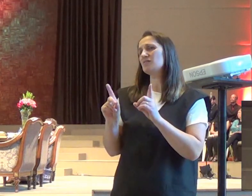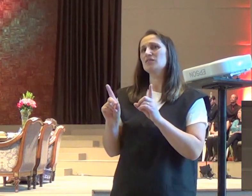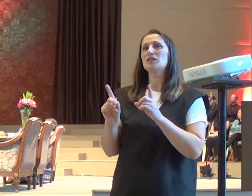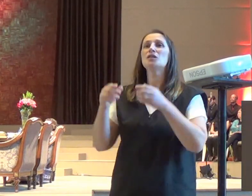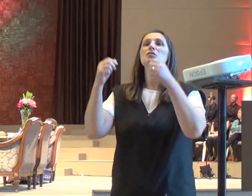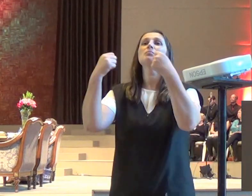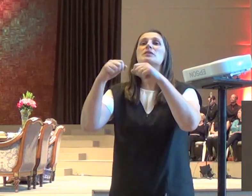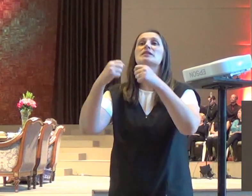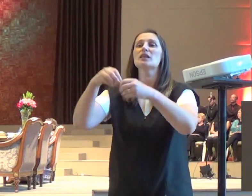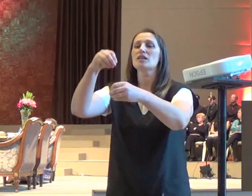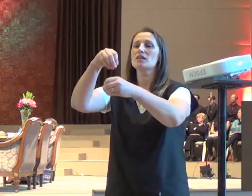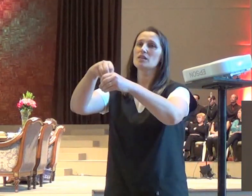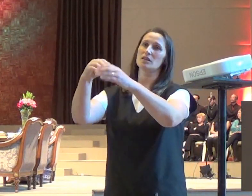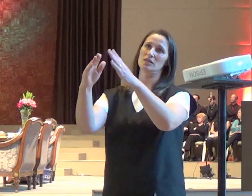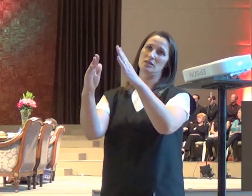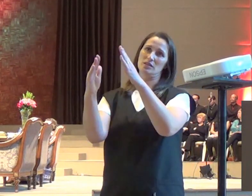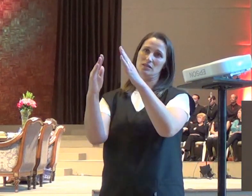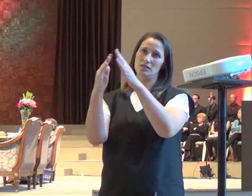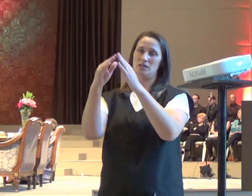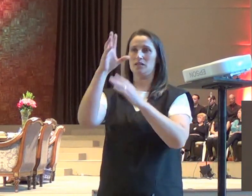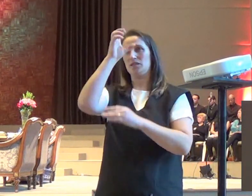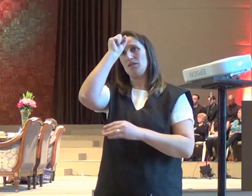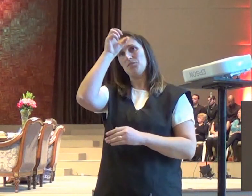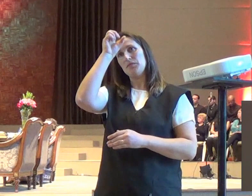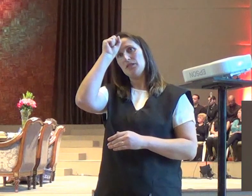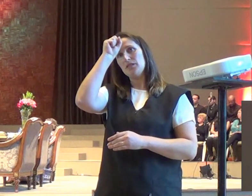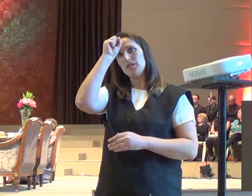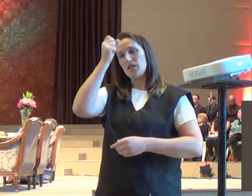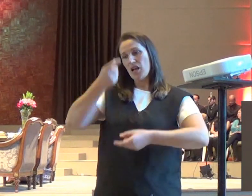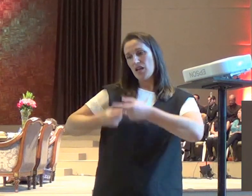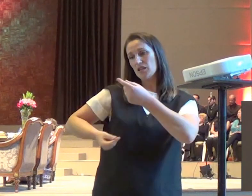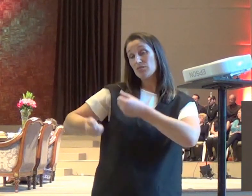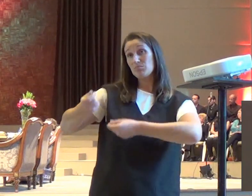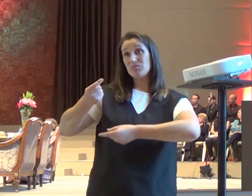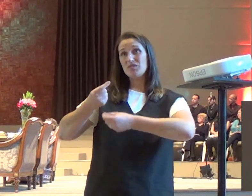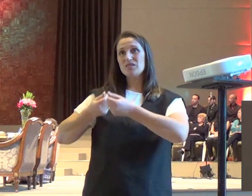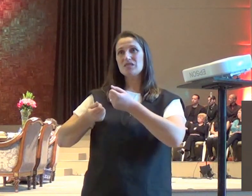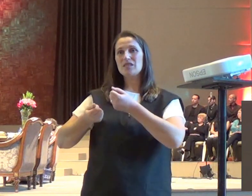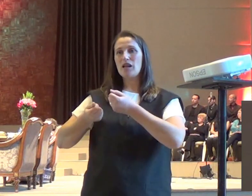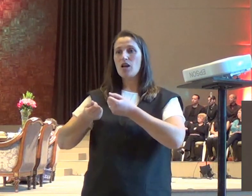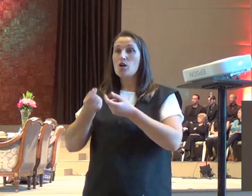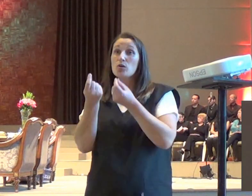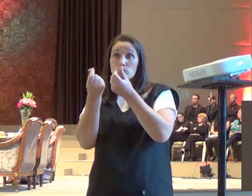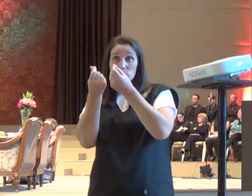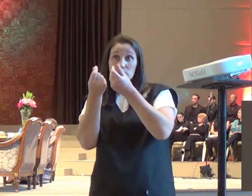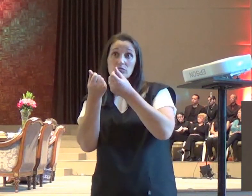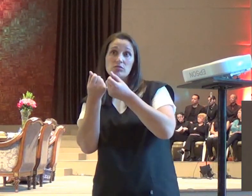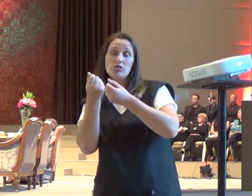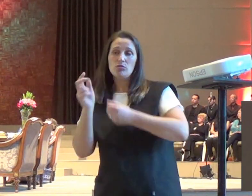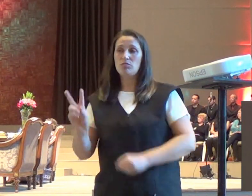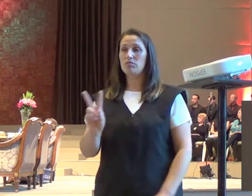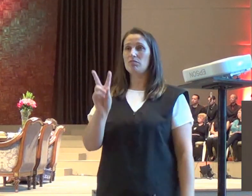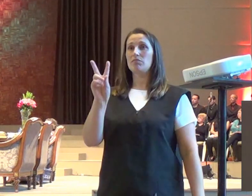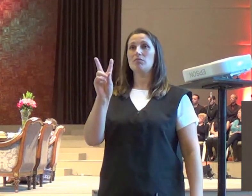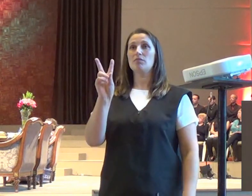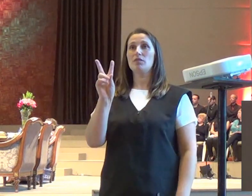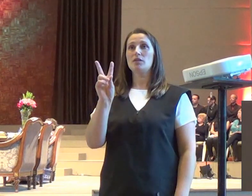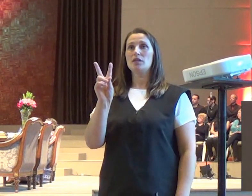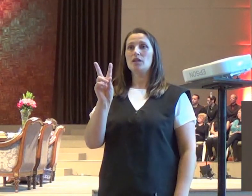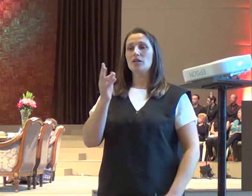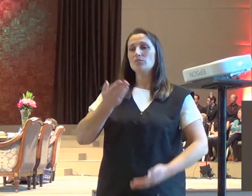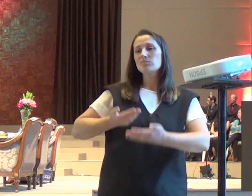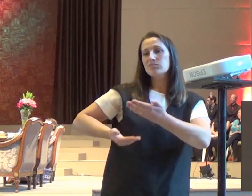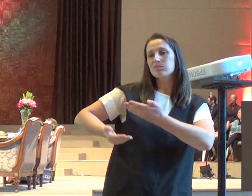A gente tem que aprender em casa, administrar a vida da gente, a compartilhar